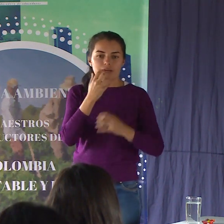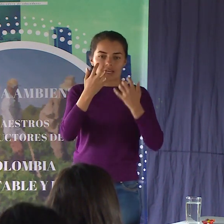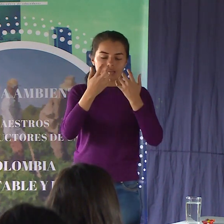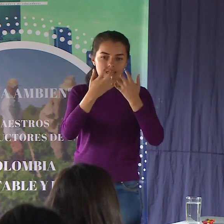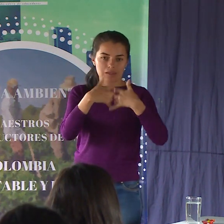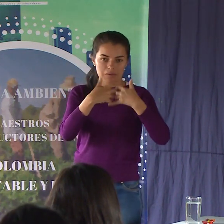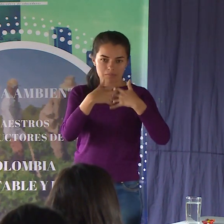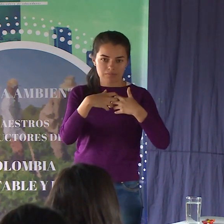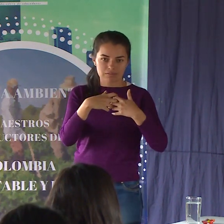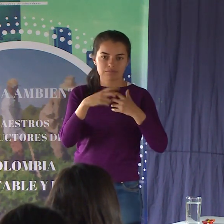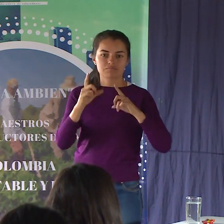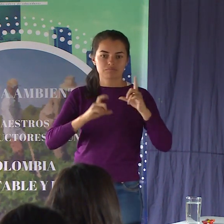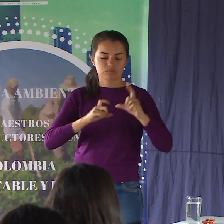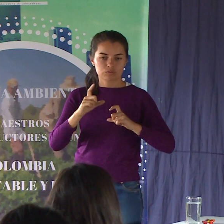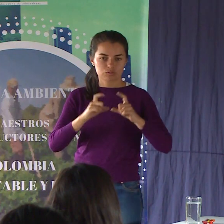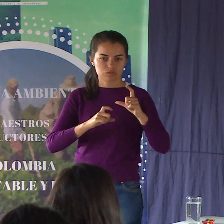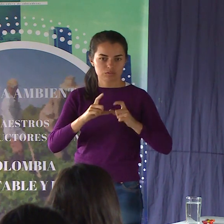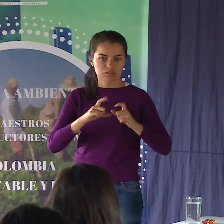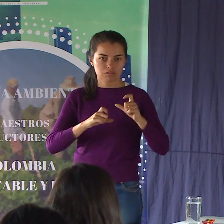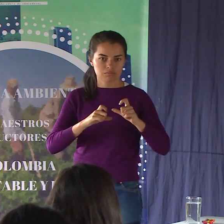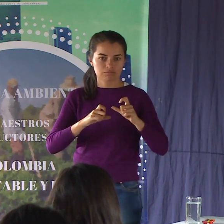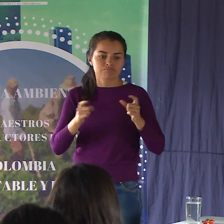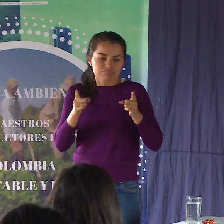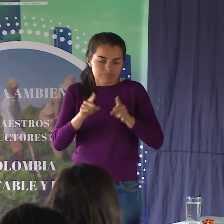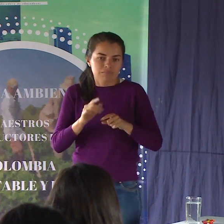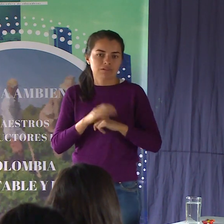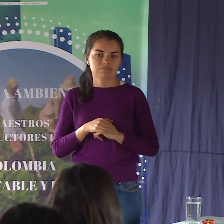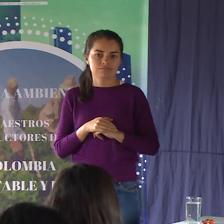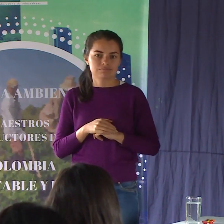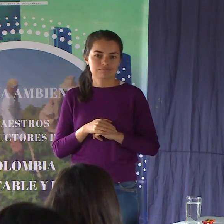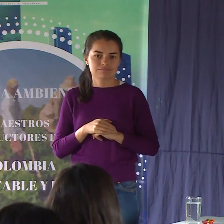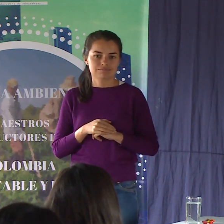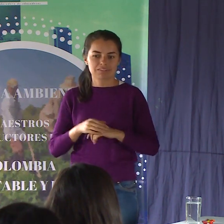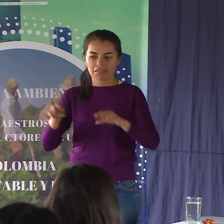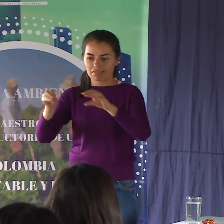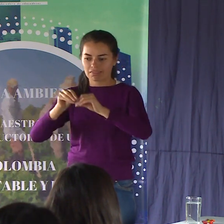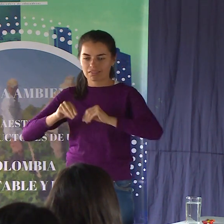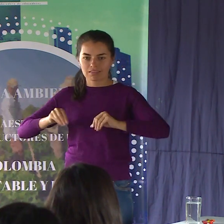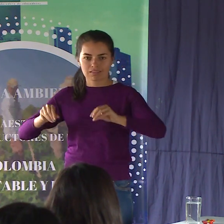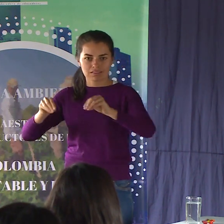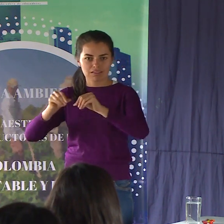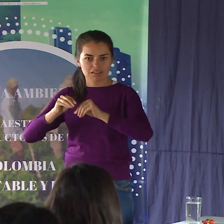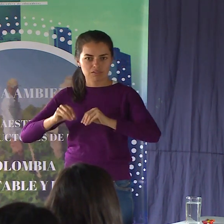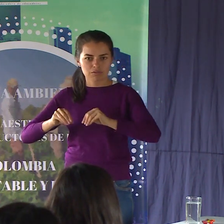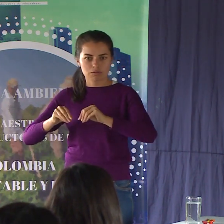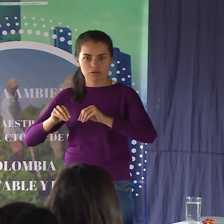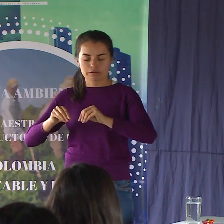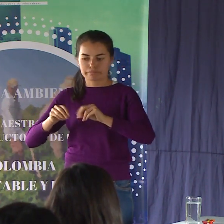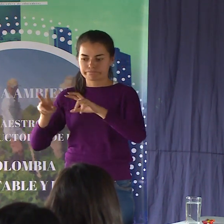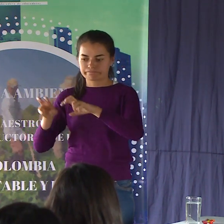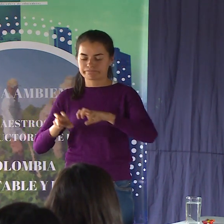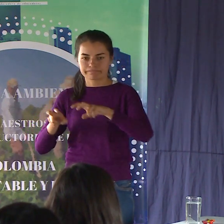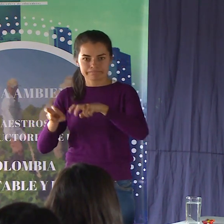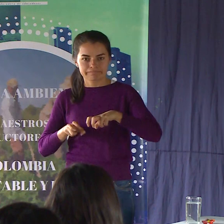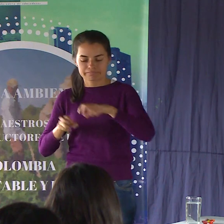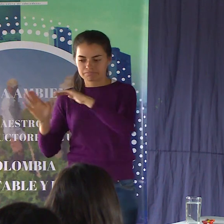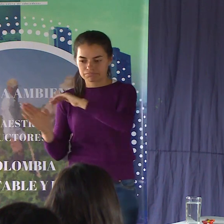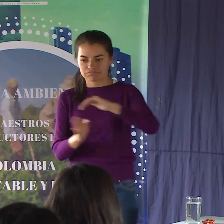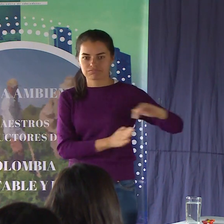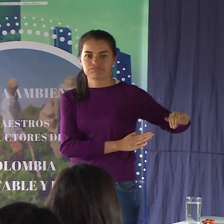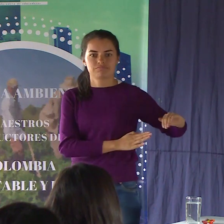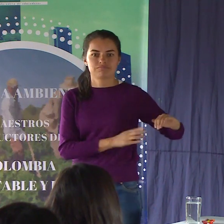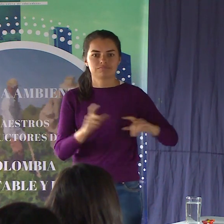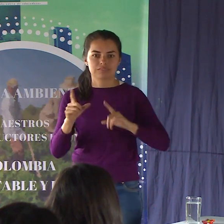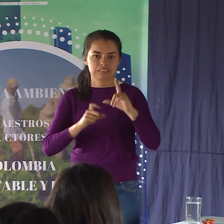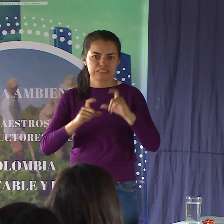¿sí? Territorios se han visto arrasados hoy en día por el fenómeno del turismo. Podemos poner ejemplo, para